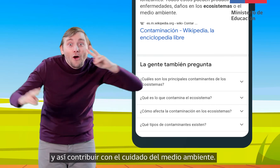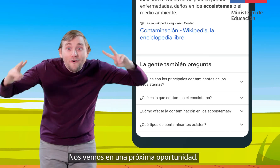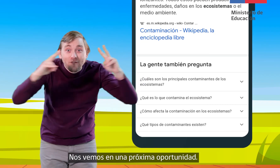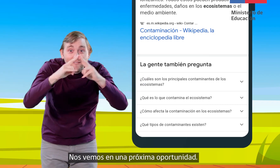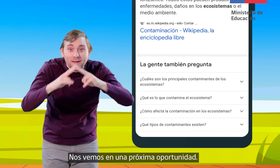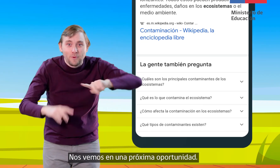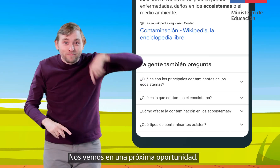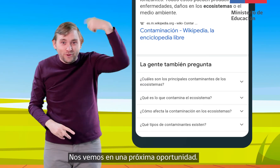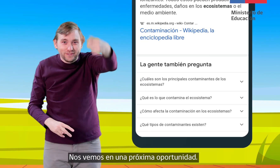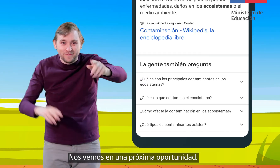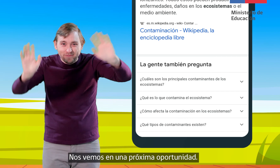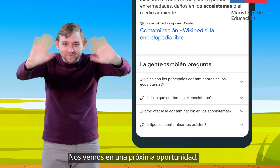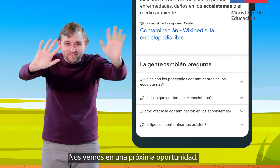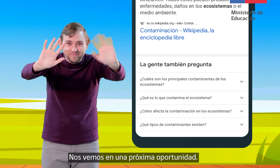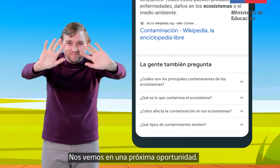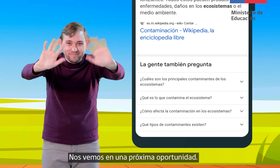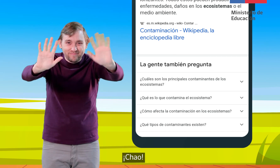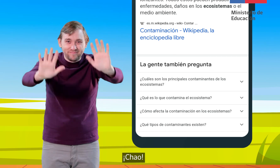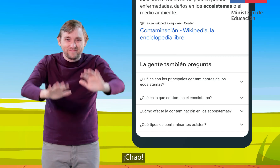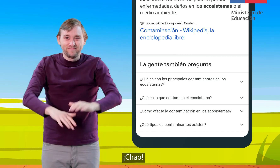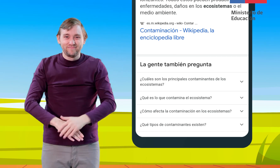Nos vemos en una próxima oportunidad. ¡Chao!